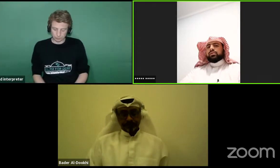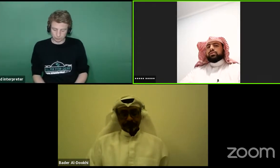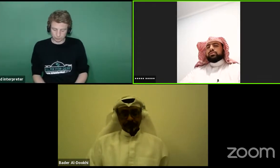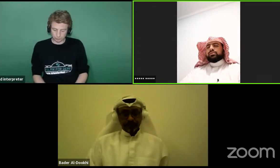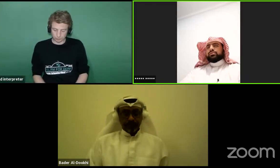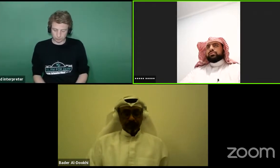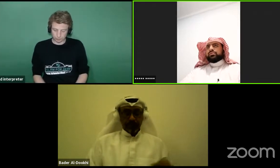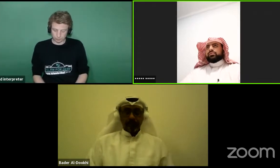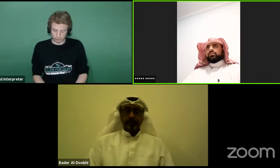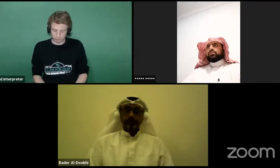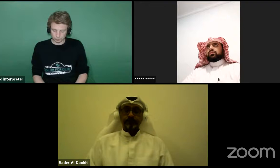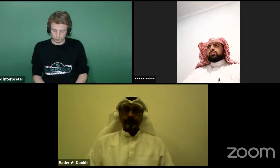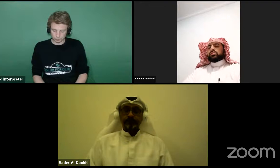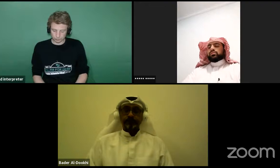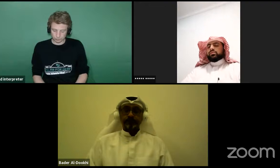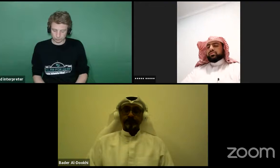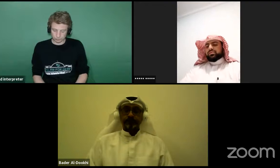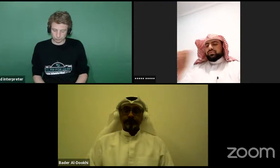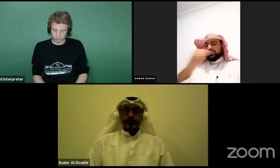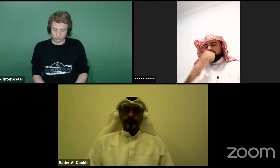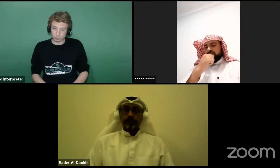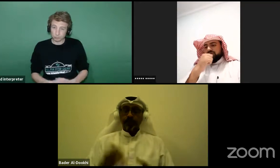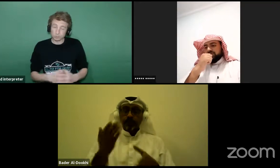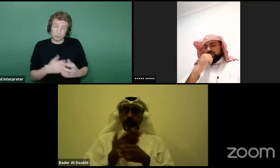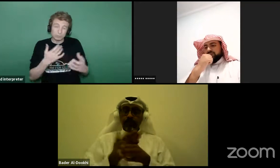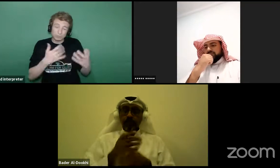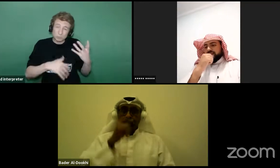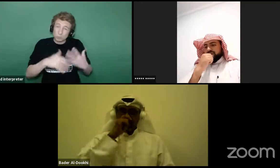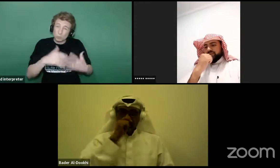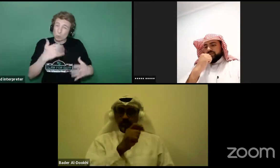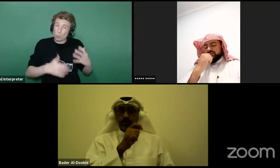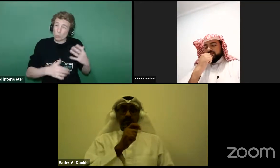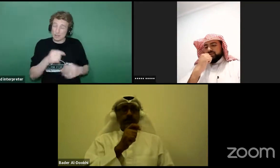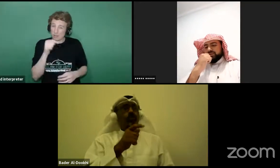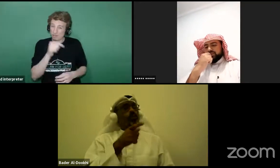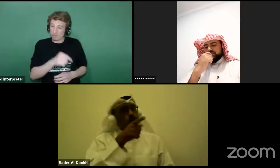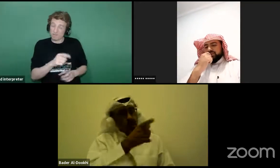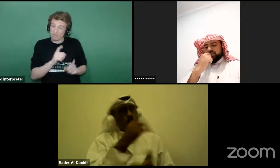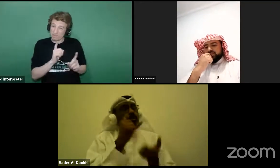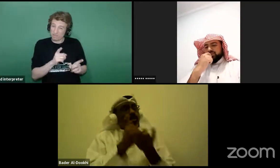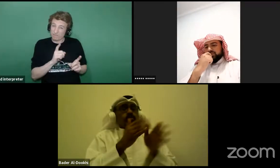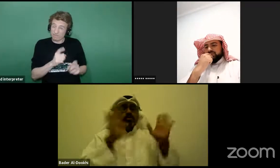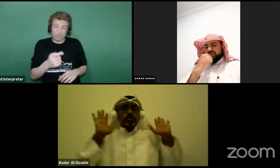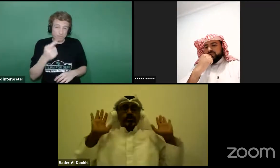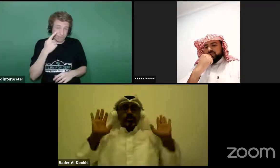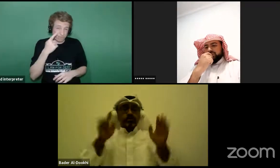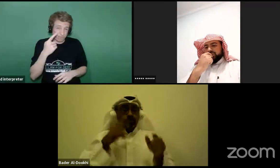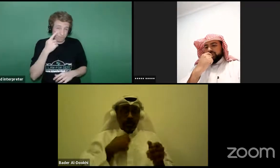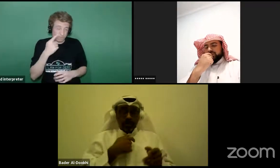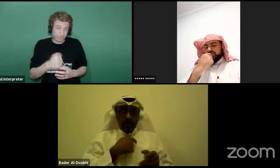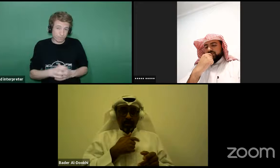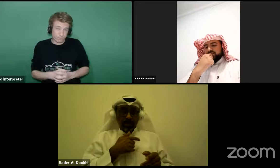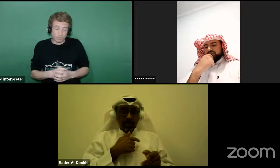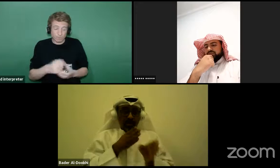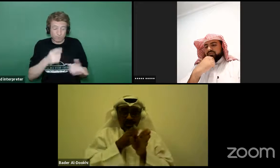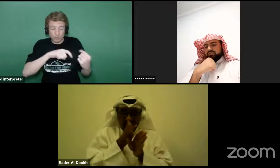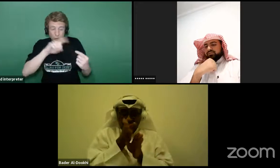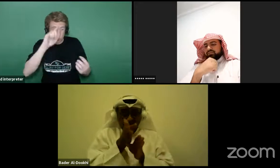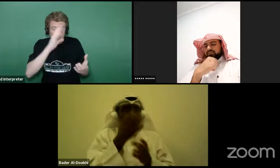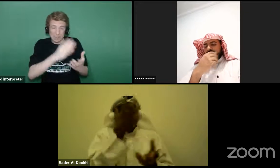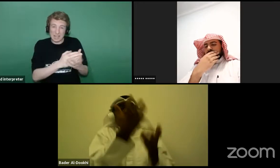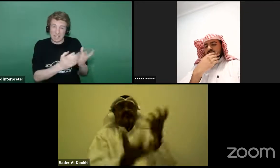النار. This is the torment, so taste it. And surely for the disbelievers is the torment of the fire.